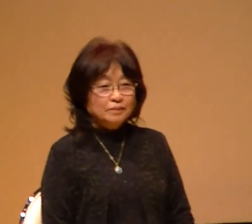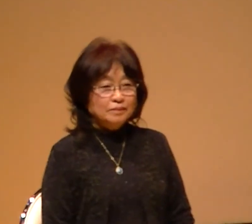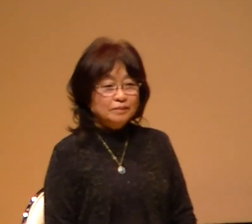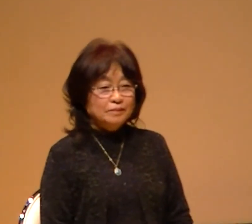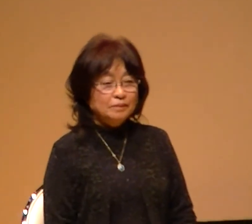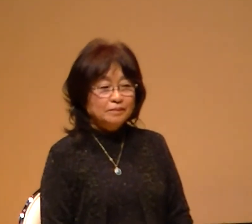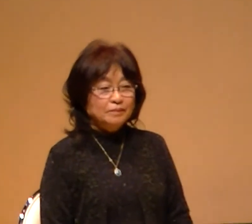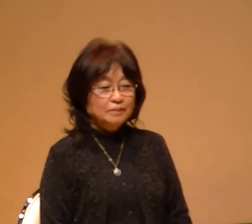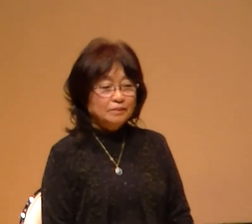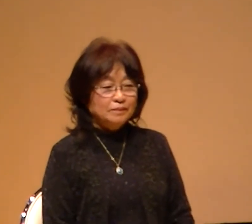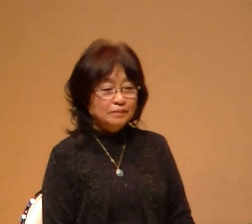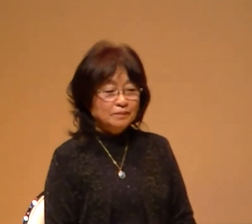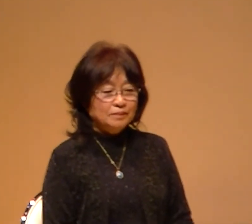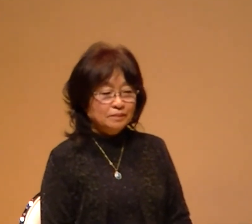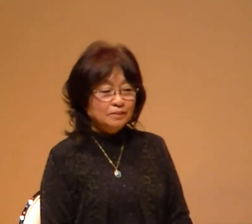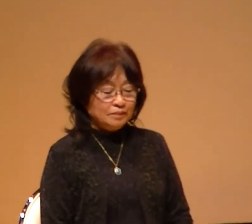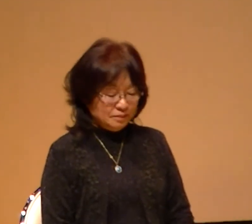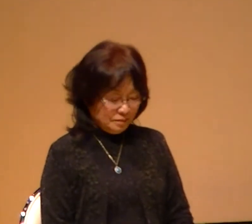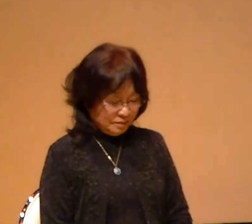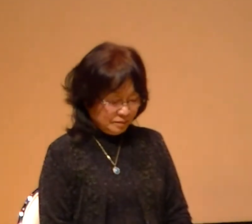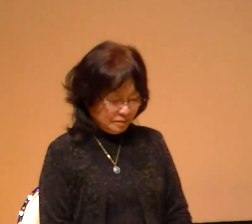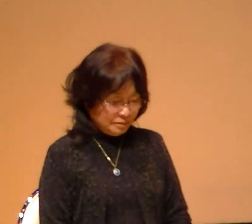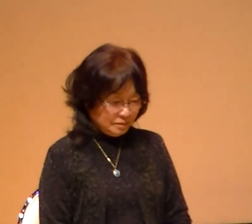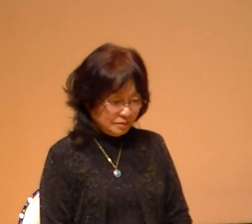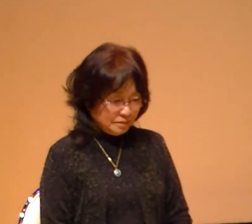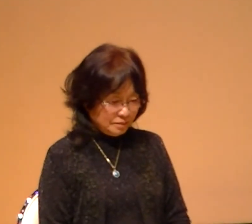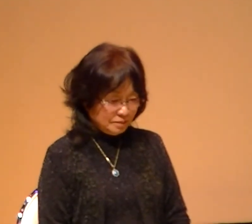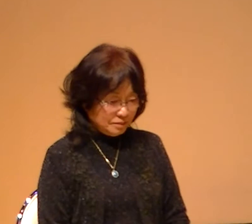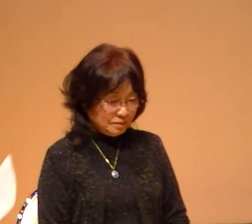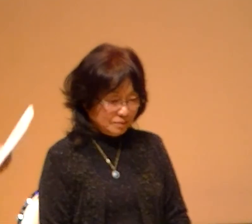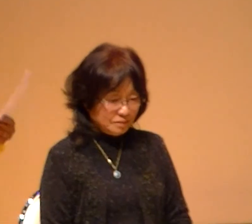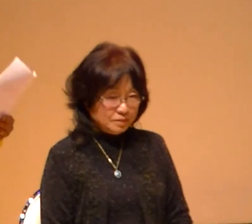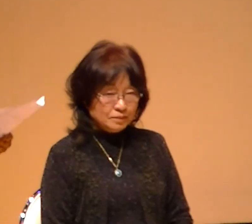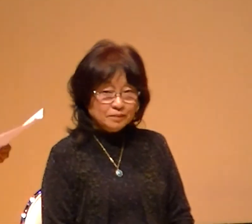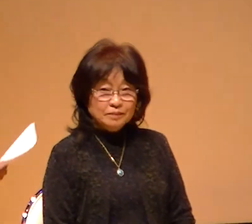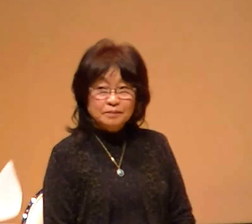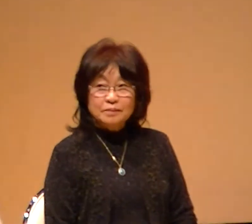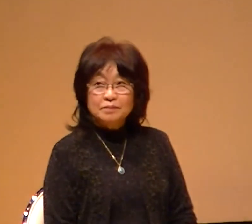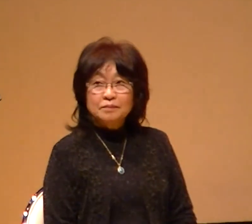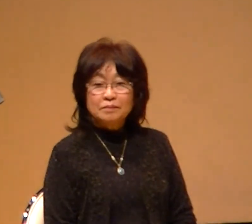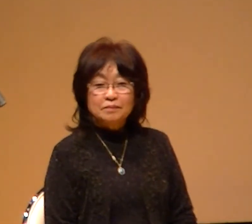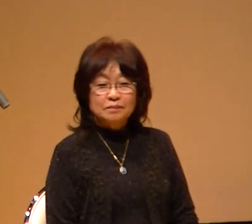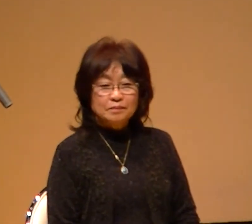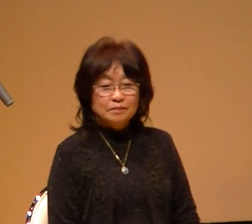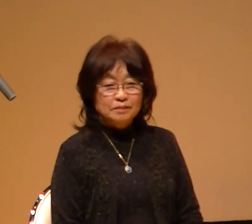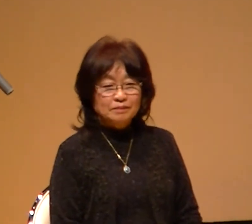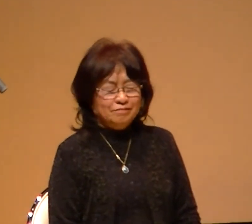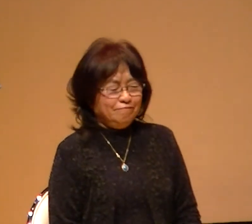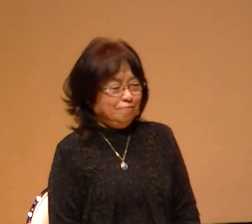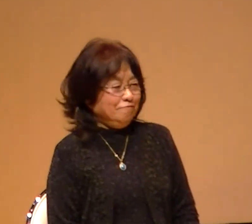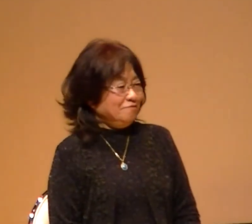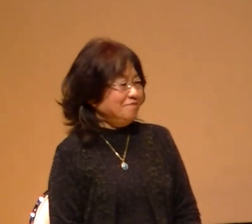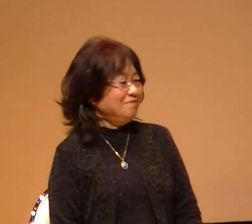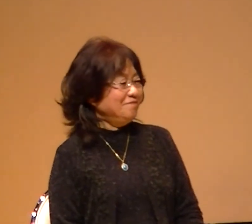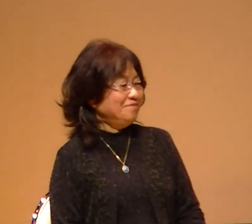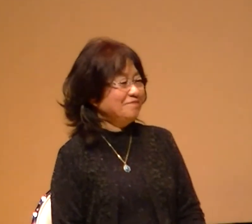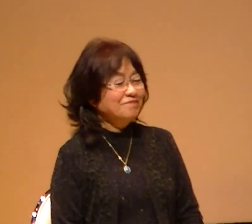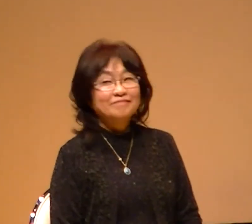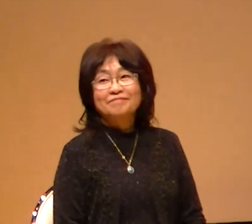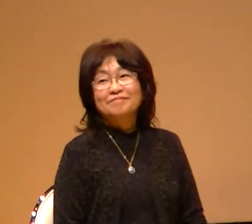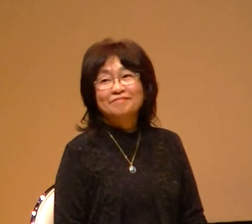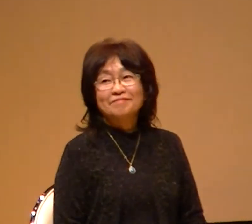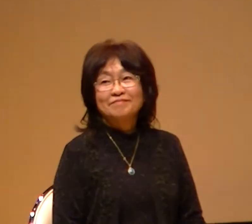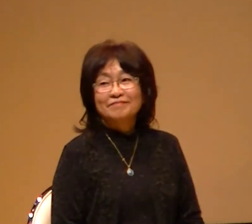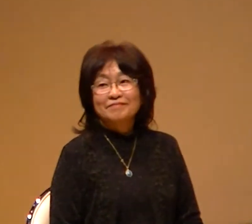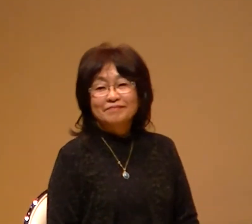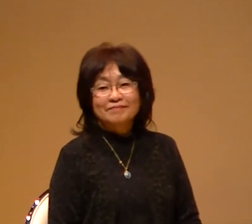なことを冒頭にお話ししていただいて、30秒前になりましたらそこらで印がつくんでご協力お願いしたいと思います